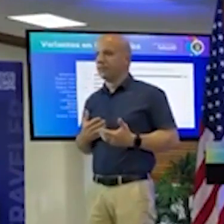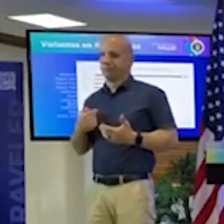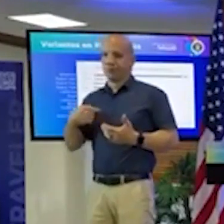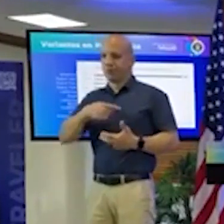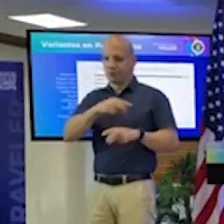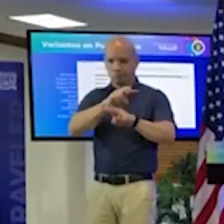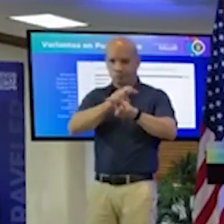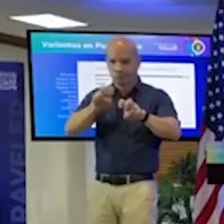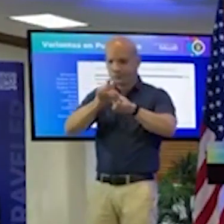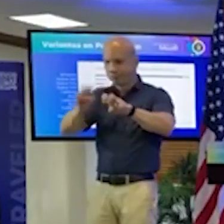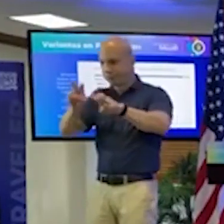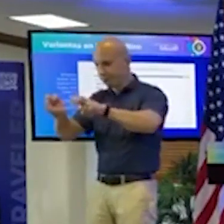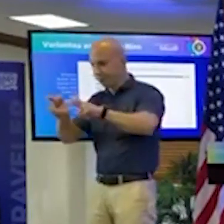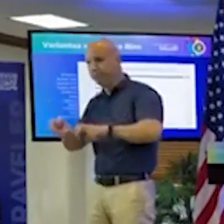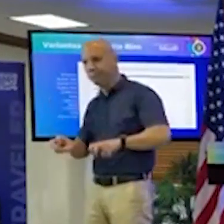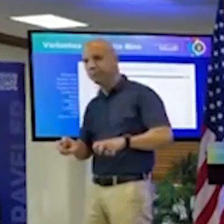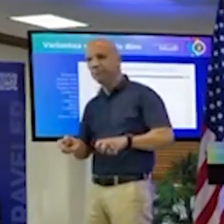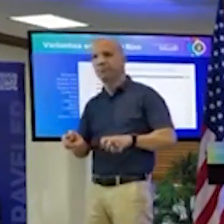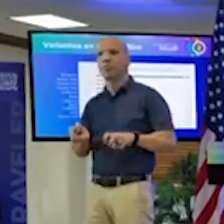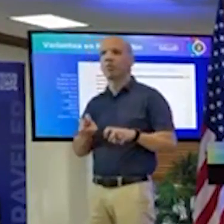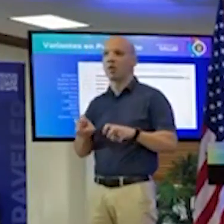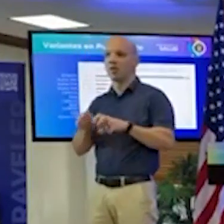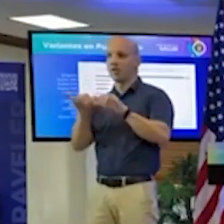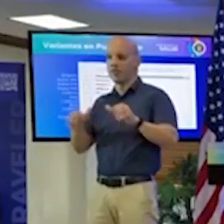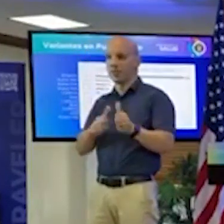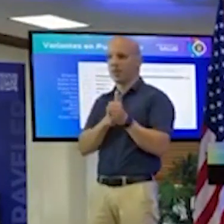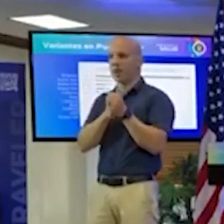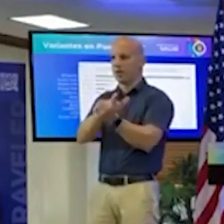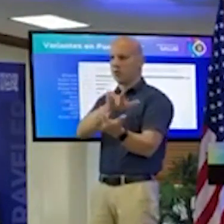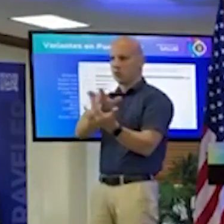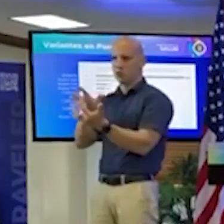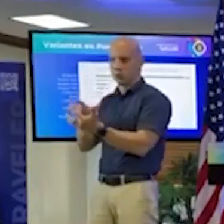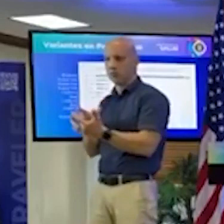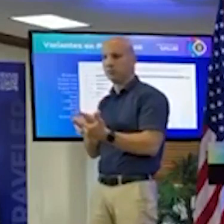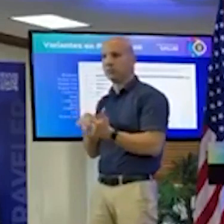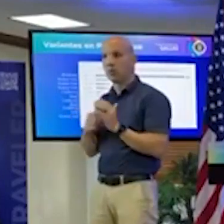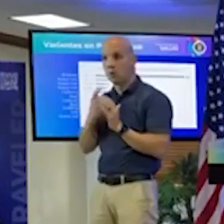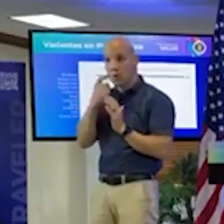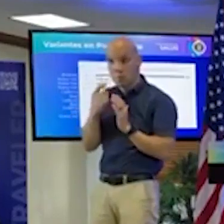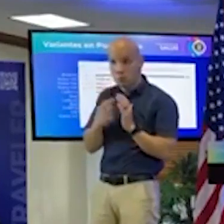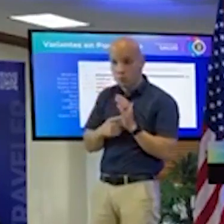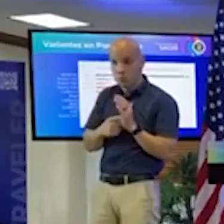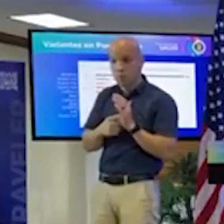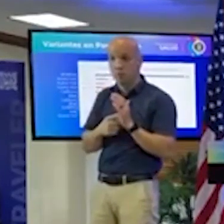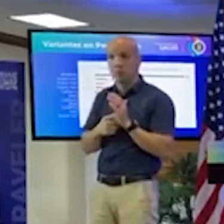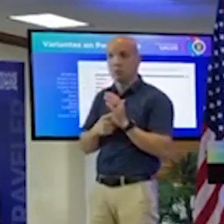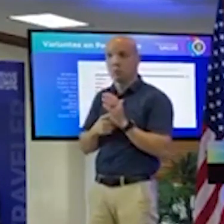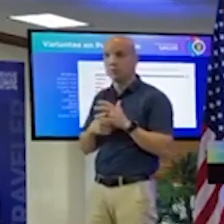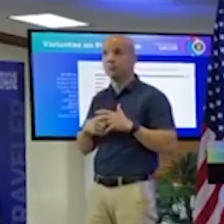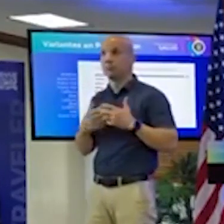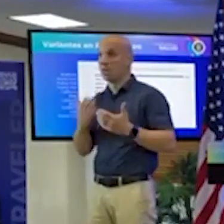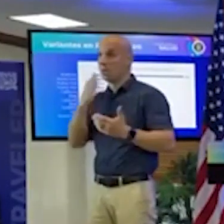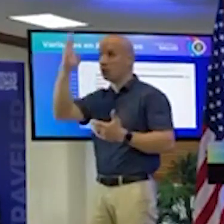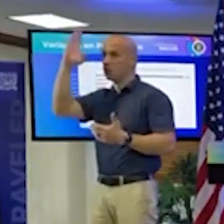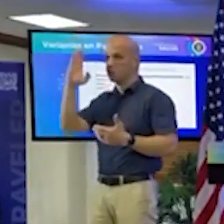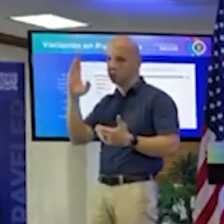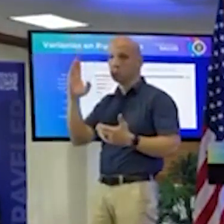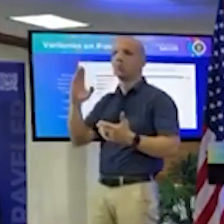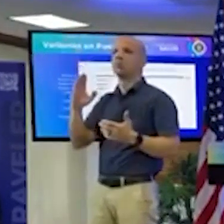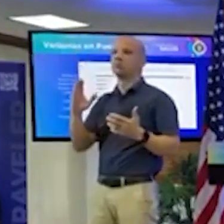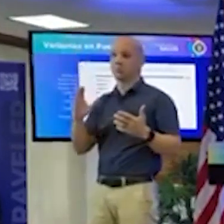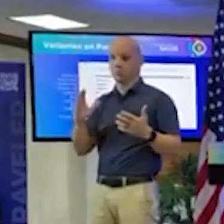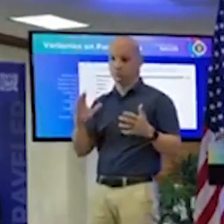de lo que son el rastreo de contacto, hemos visto que no han existido dentro, de la gracia de Dios, dentro de